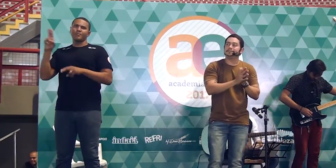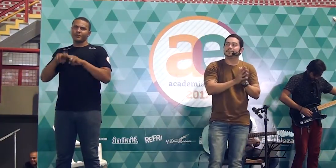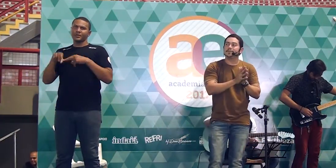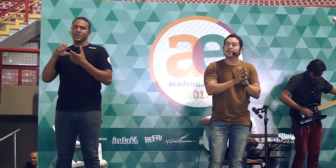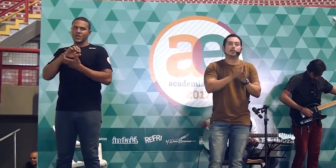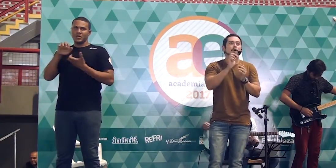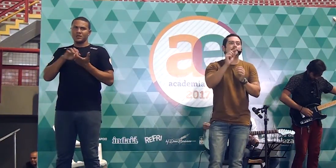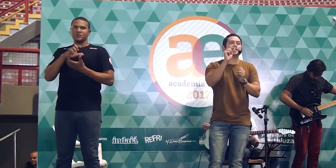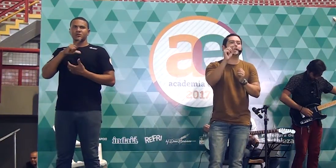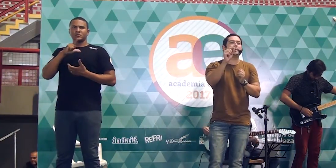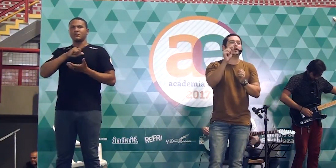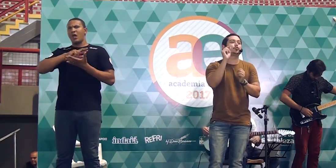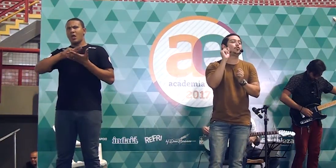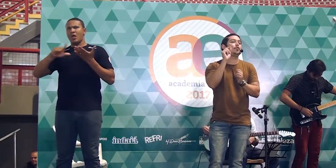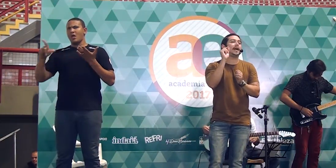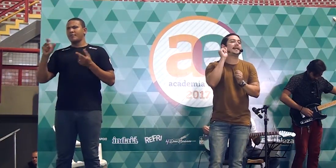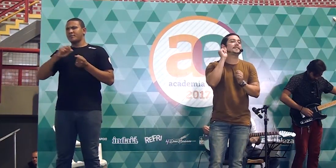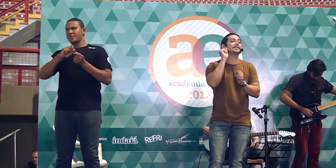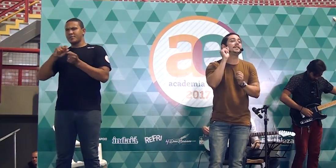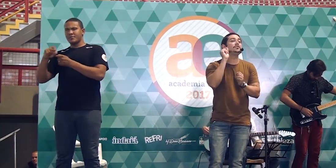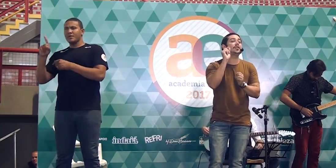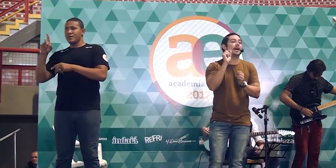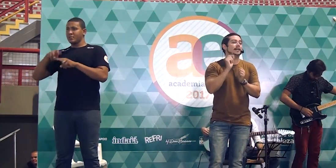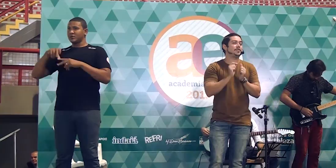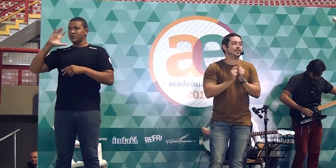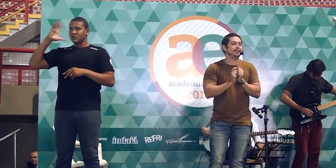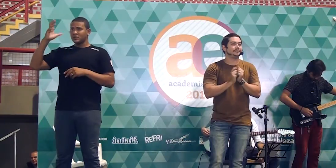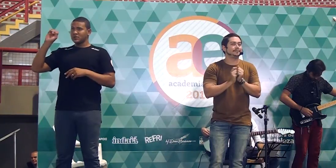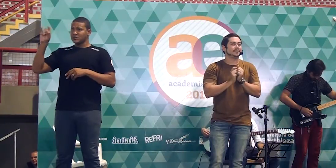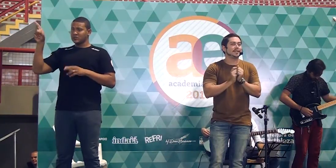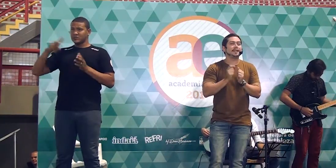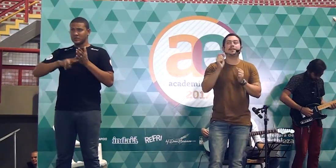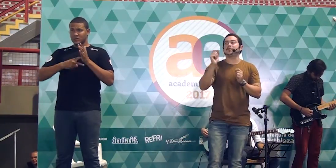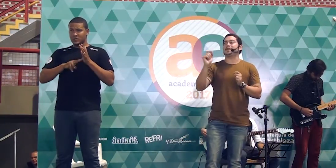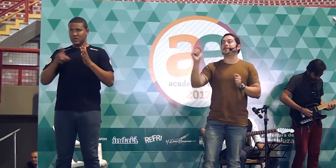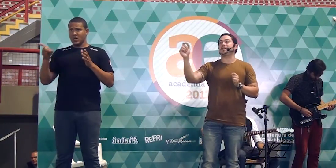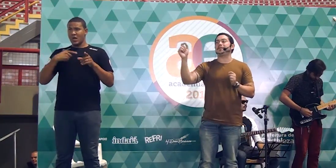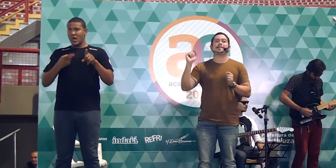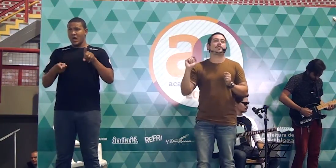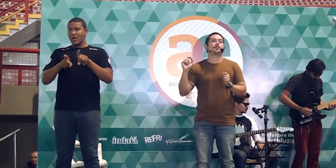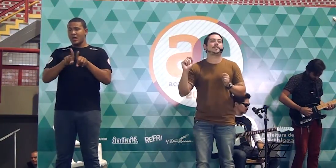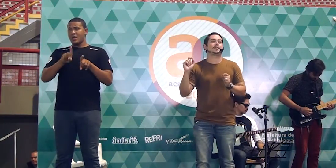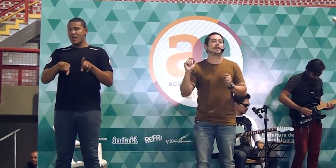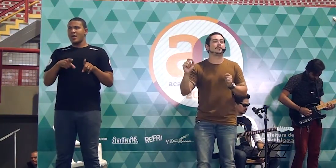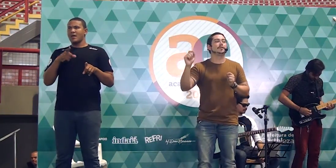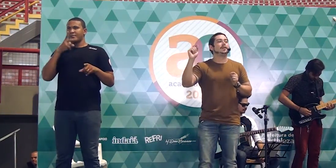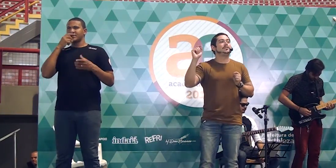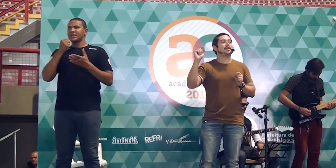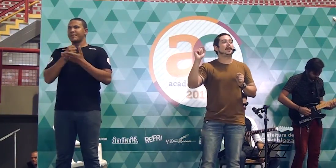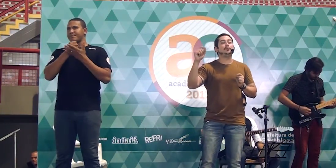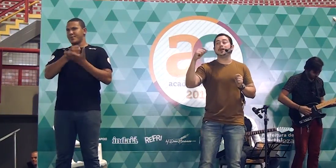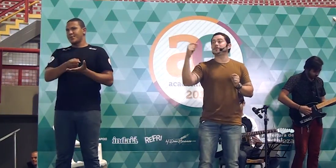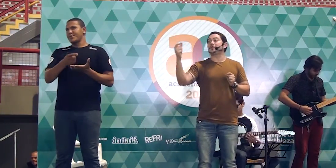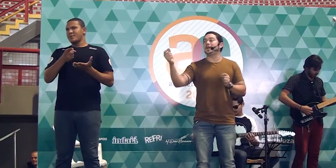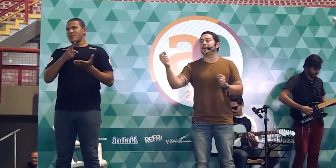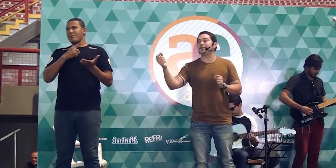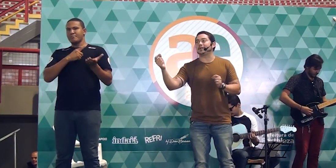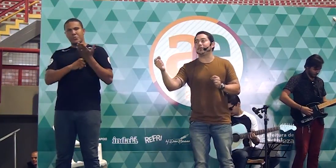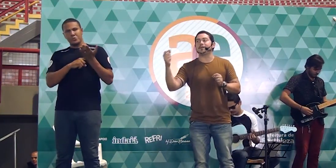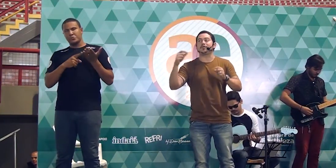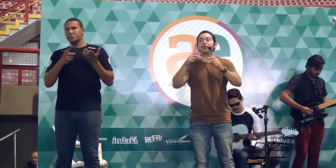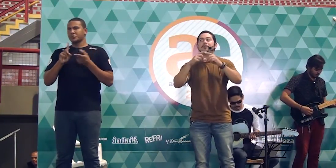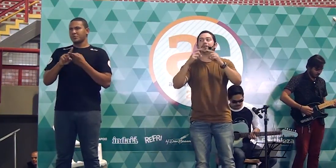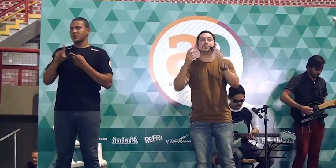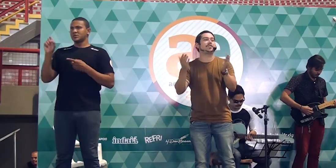feita. Quando você lembra que o João Goulart era sindicalista, e se você quiser fazer a associação de que a União